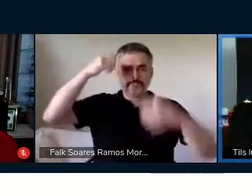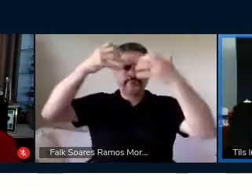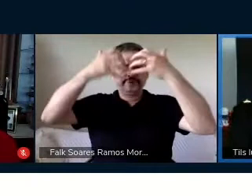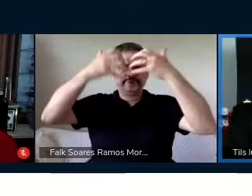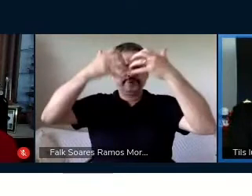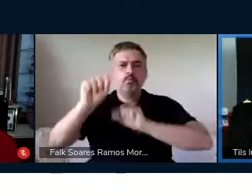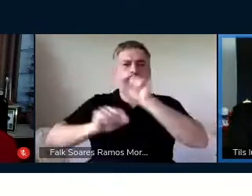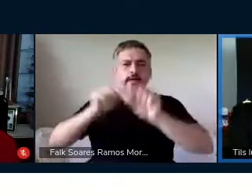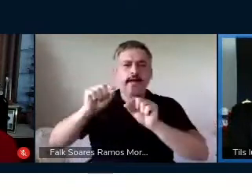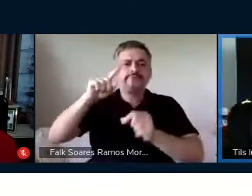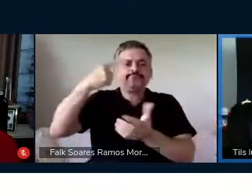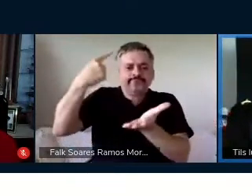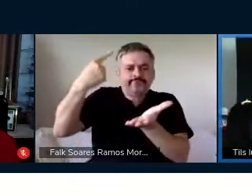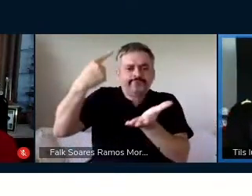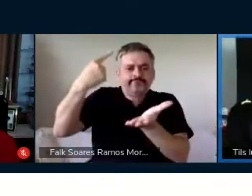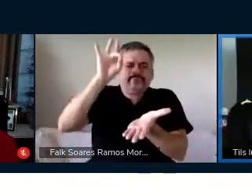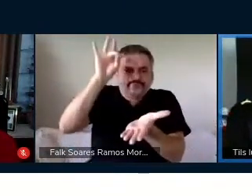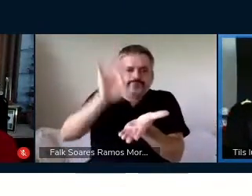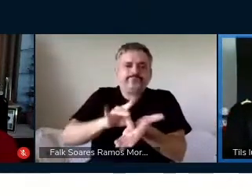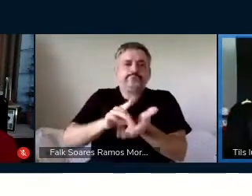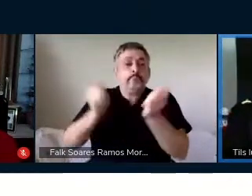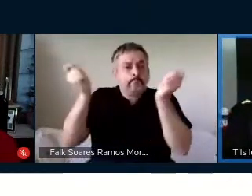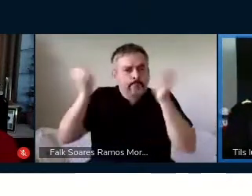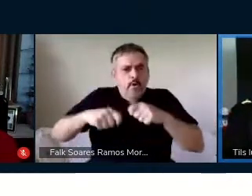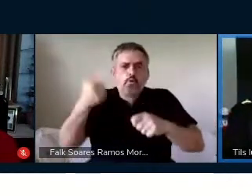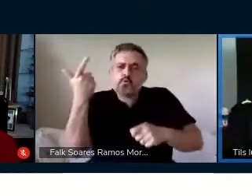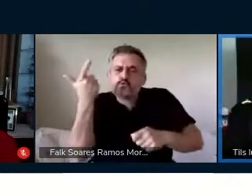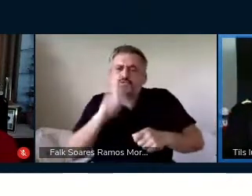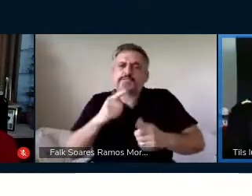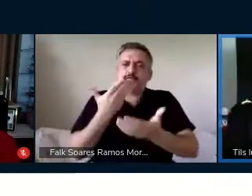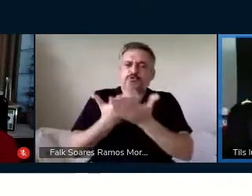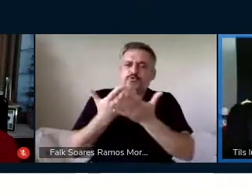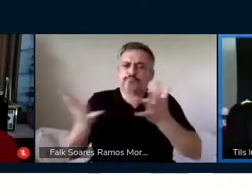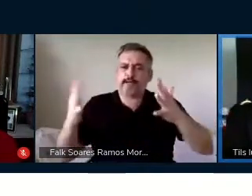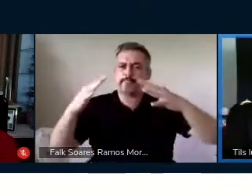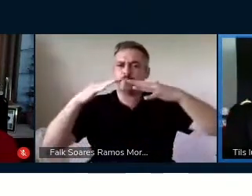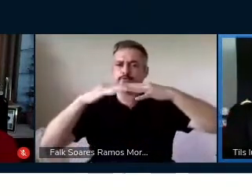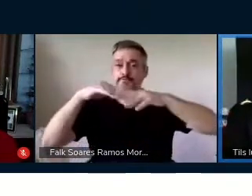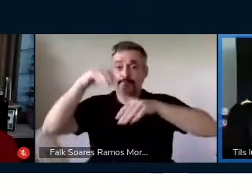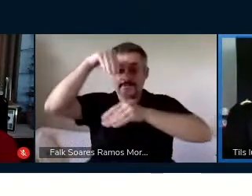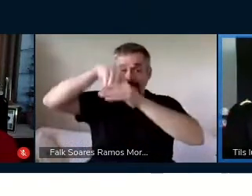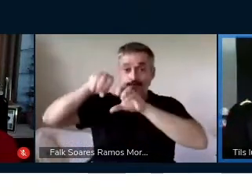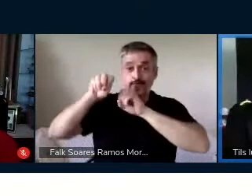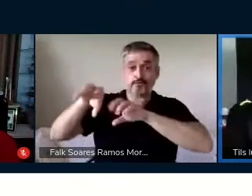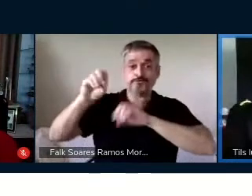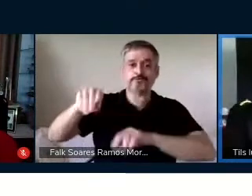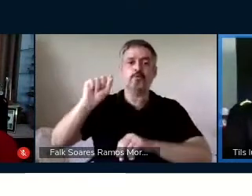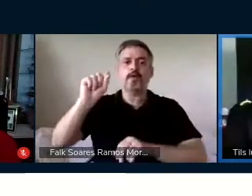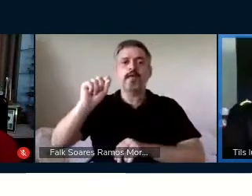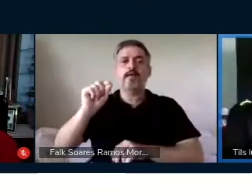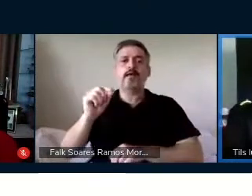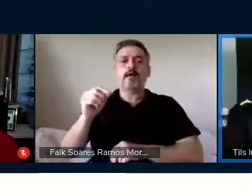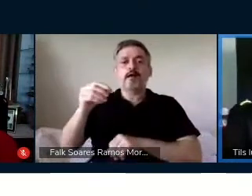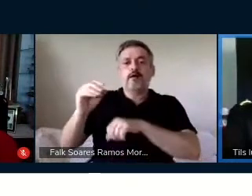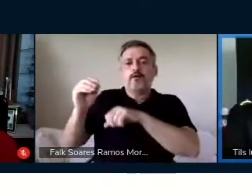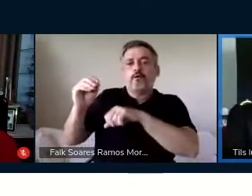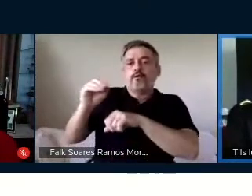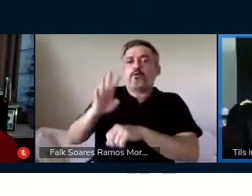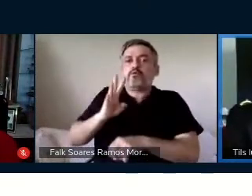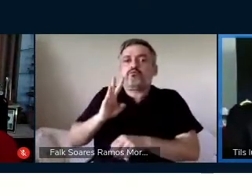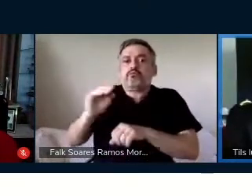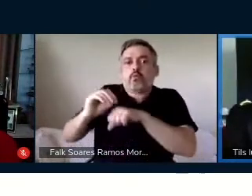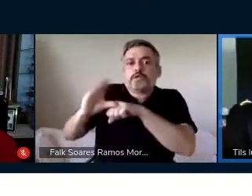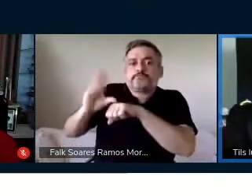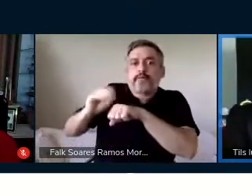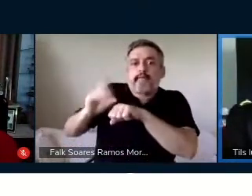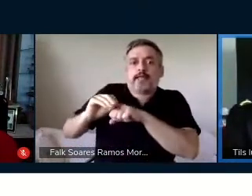E seguimos o pensamento da autora quando afirma que para se ocorrer uma harmonização,